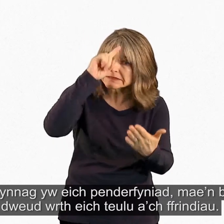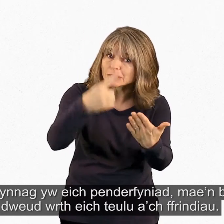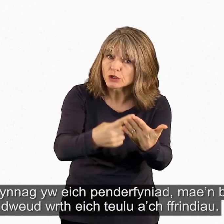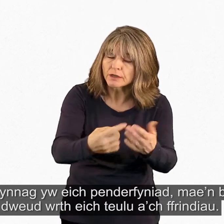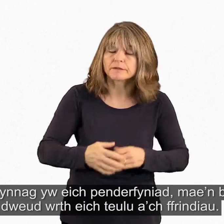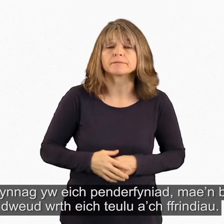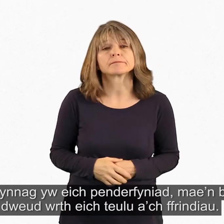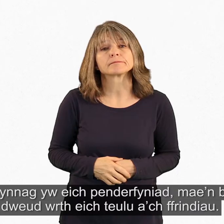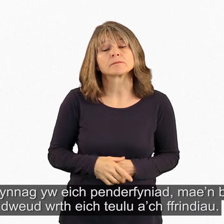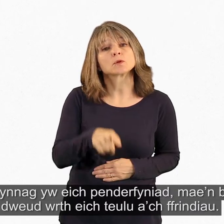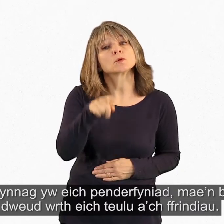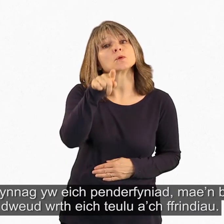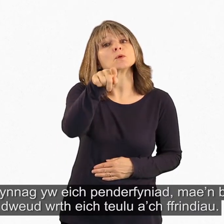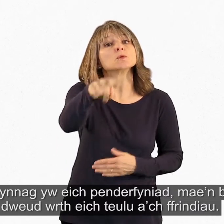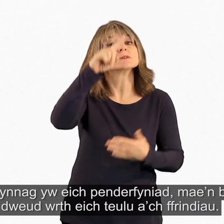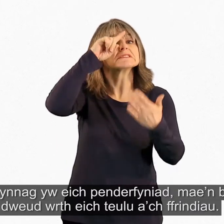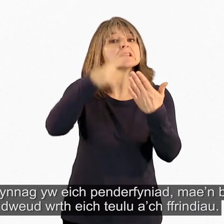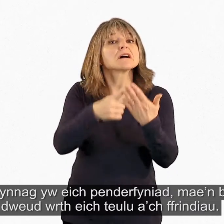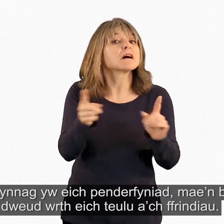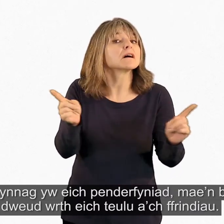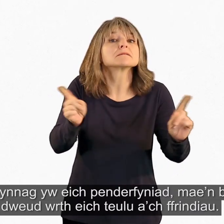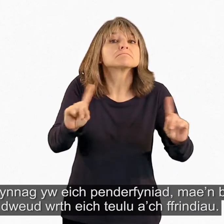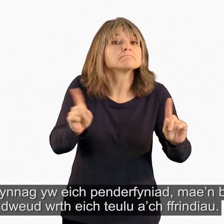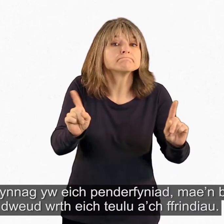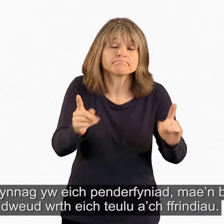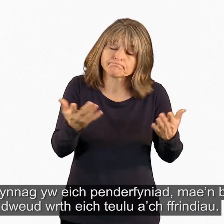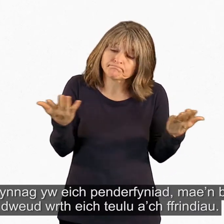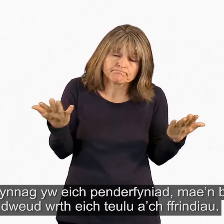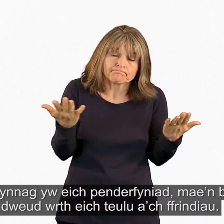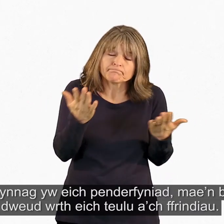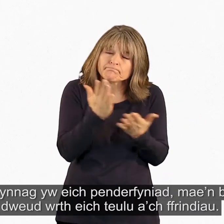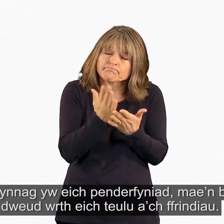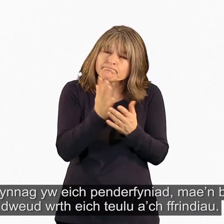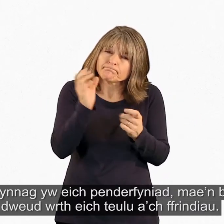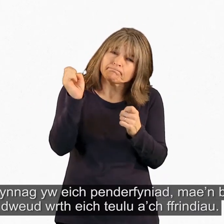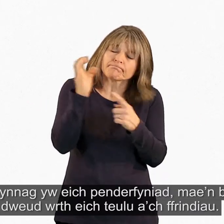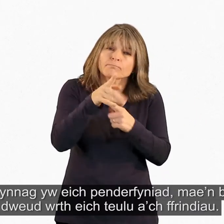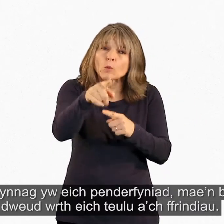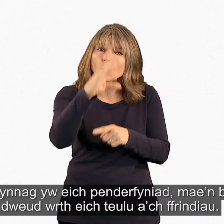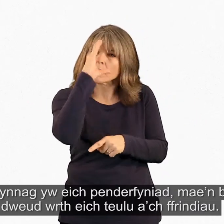Beth bynnag yw eich penderfyniad? Mae'n bwysig dweud wrth eich teulu a'ch frindiau.